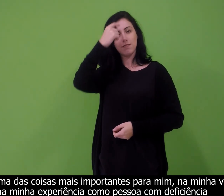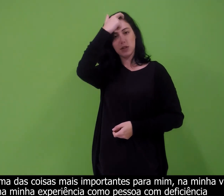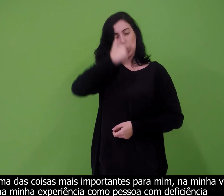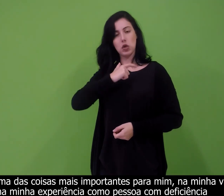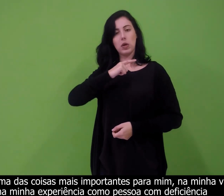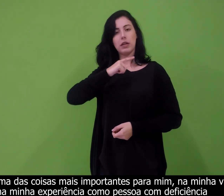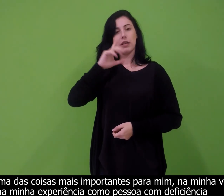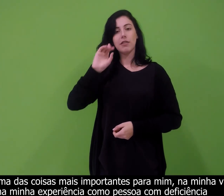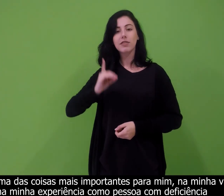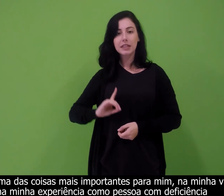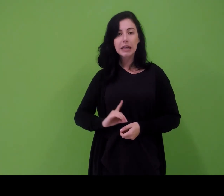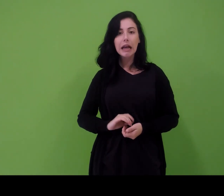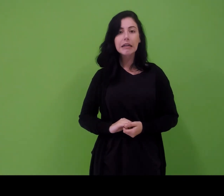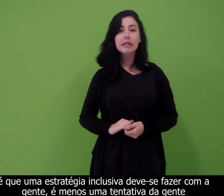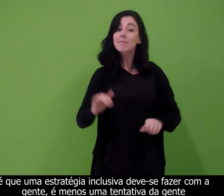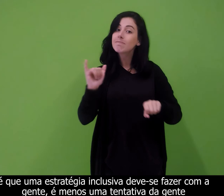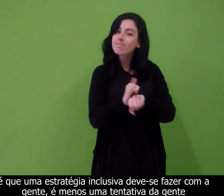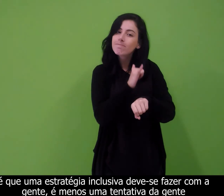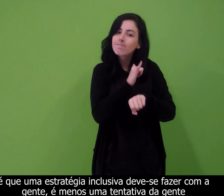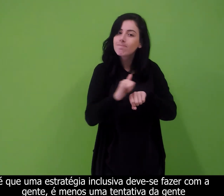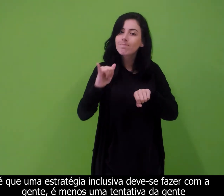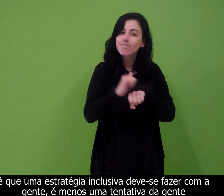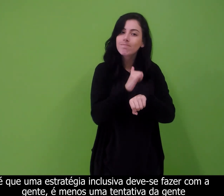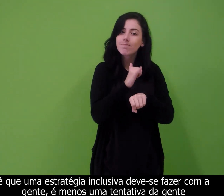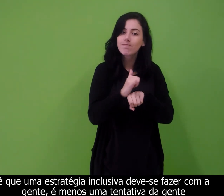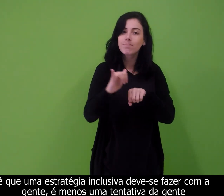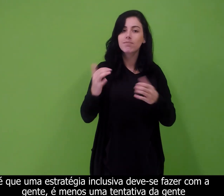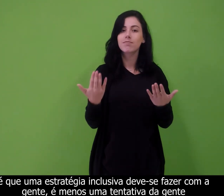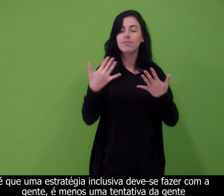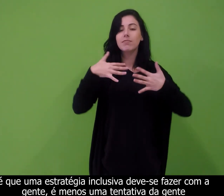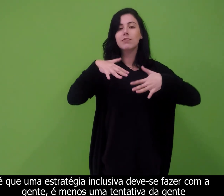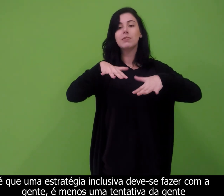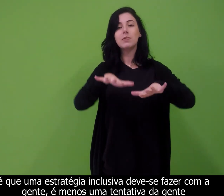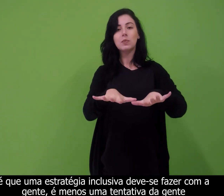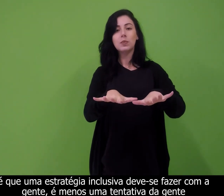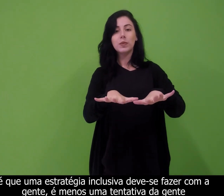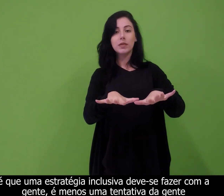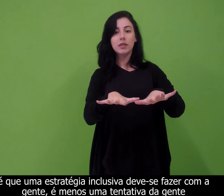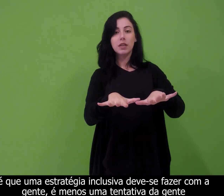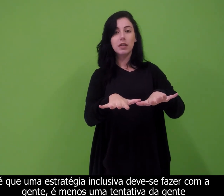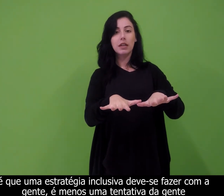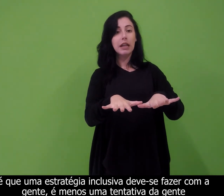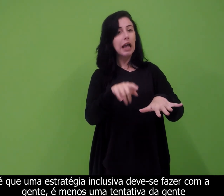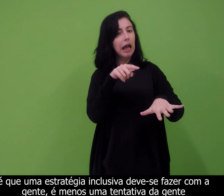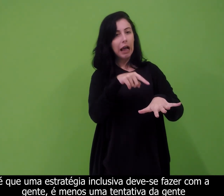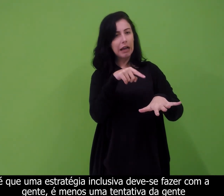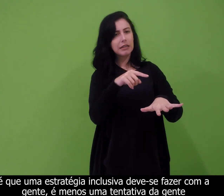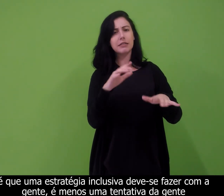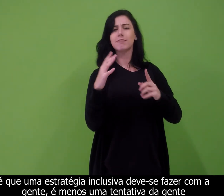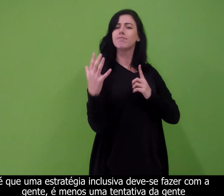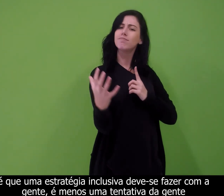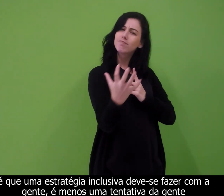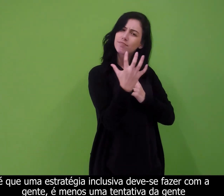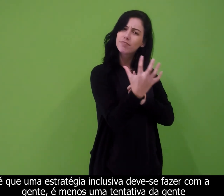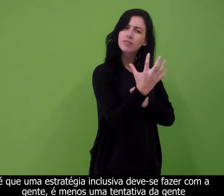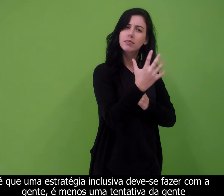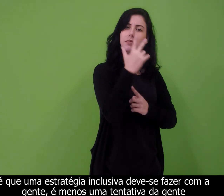com deficiência, é que uma estratégia inclusiva, o que ela deve fazer com a gente é menos